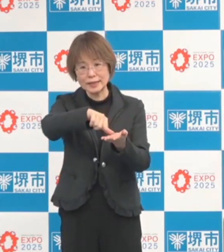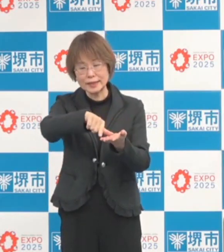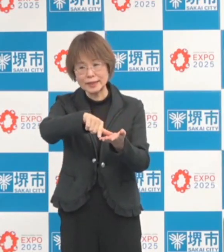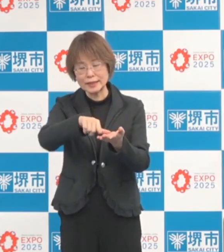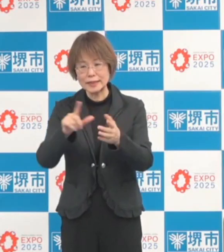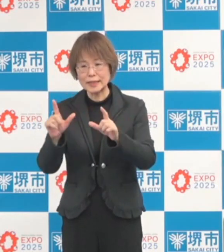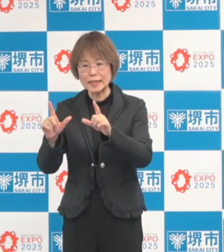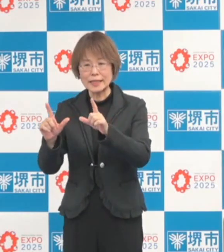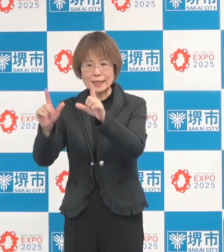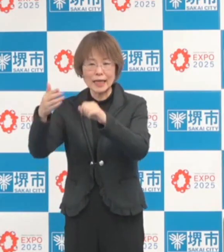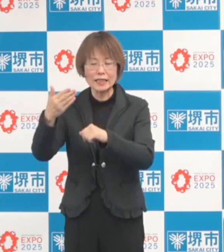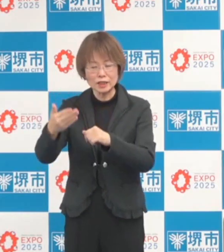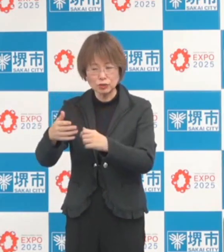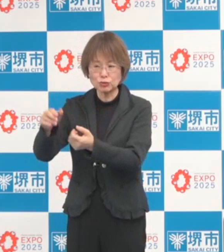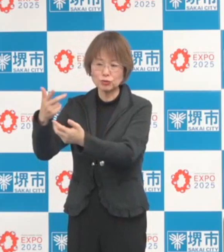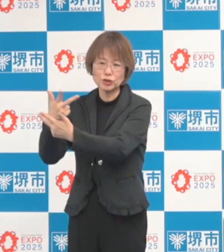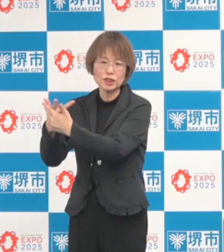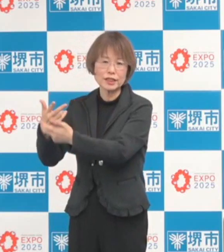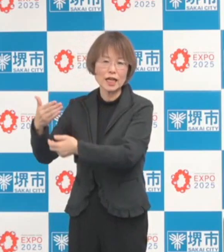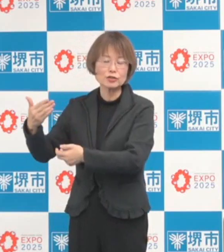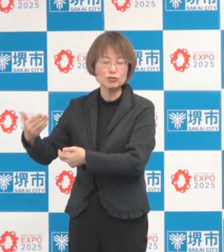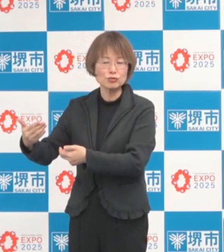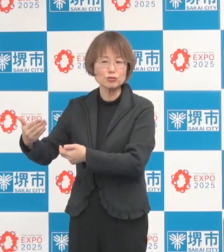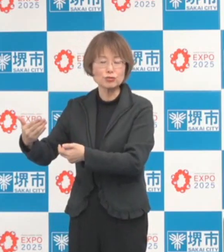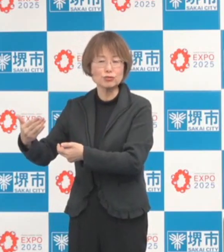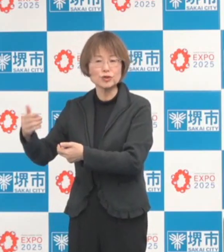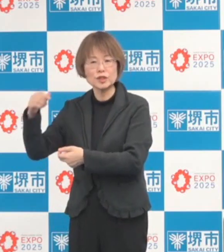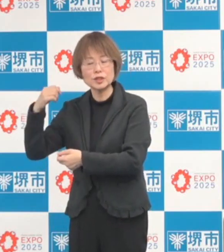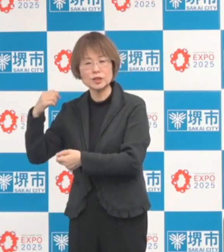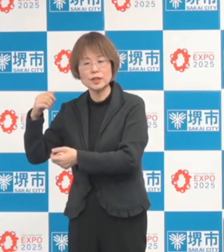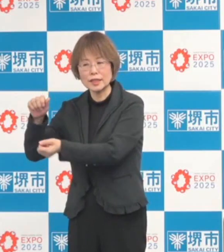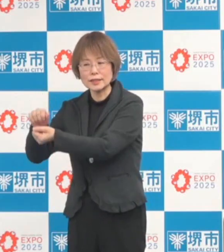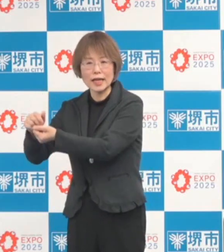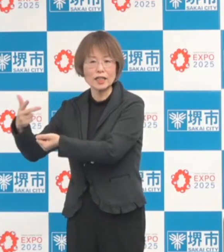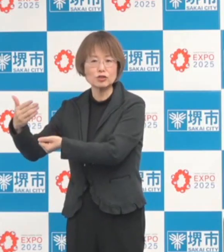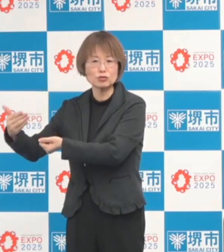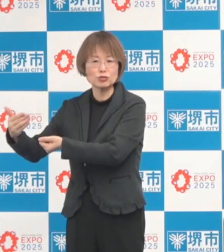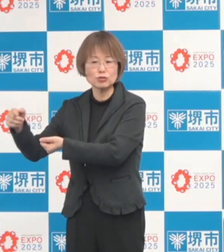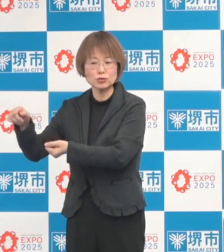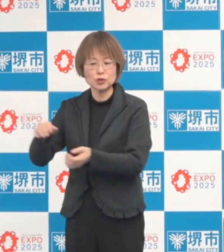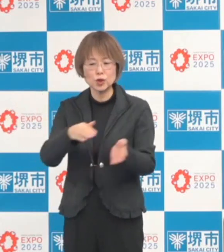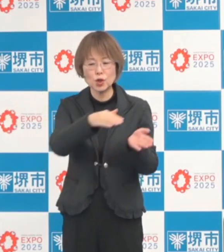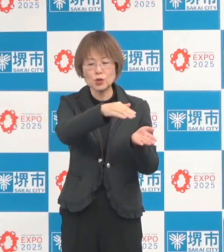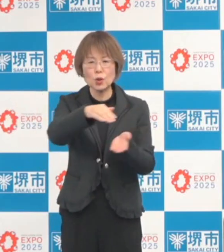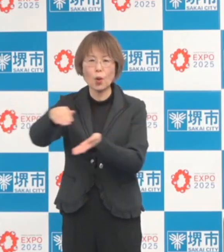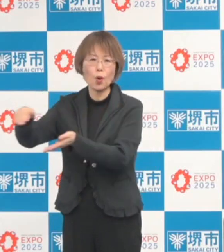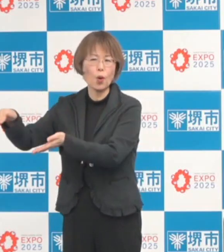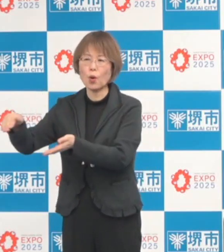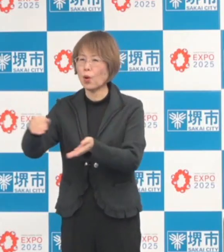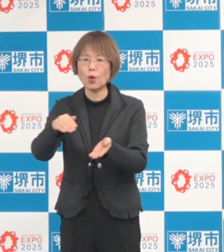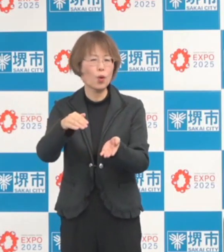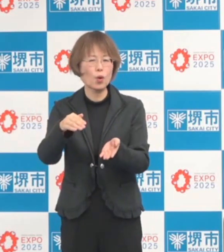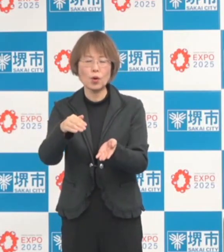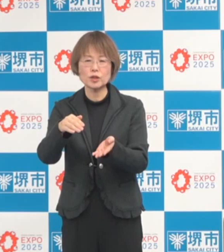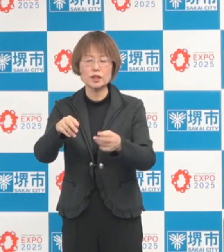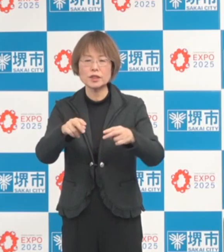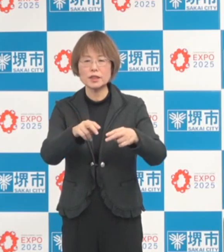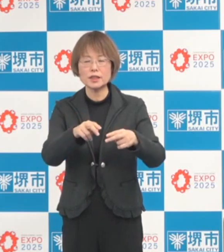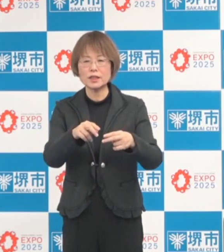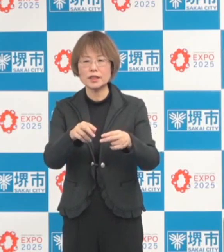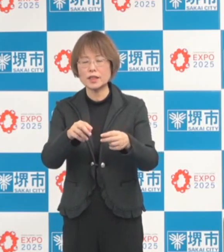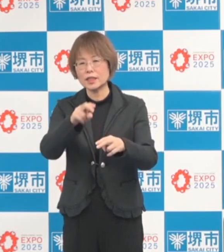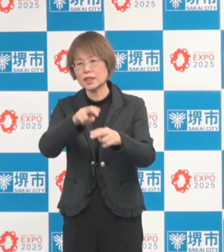東区、北区、そして堺区という横のラインをですね、なかなか移動する人がいなかったところを、